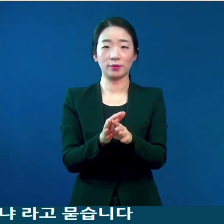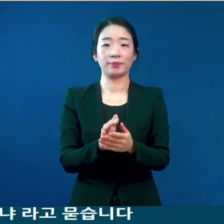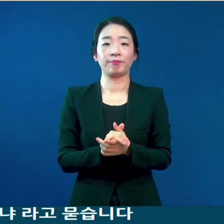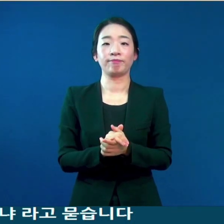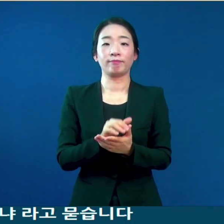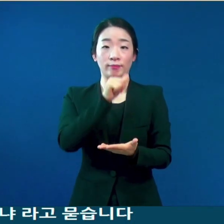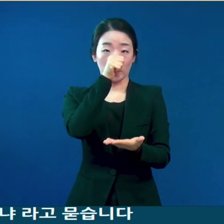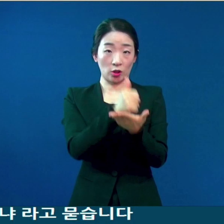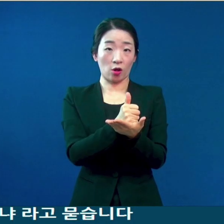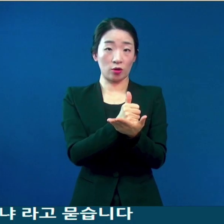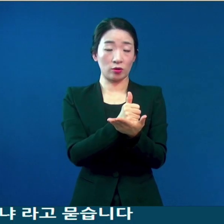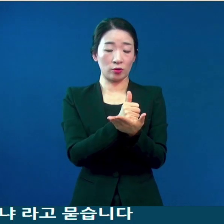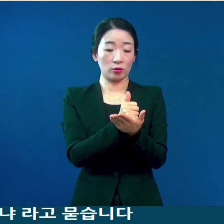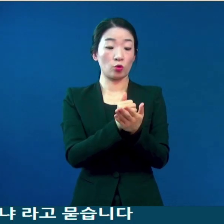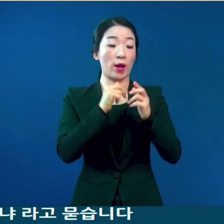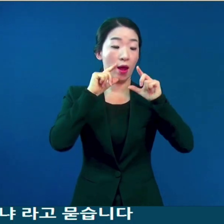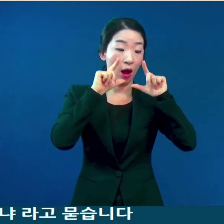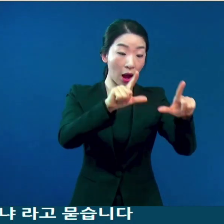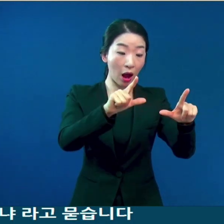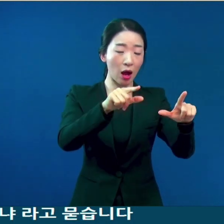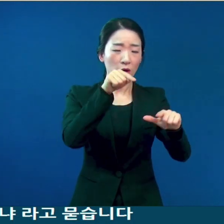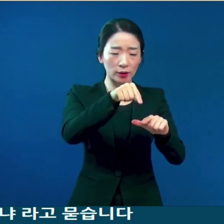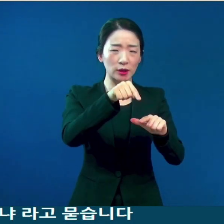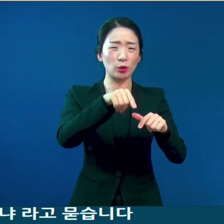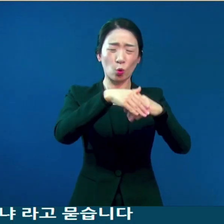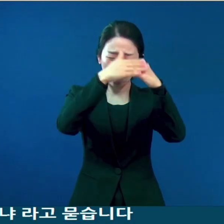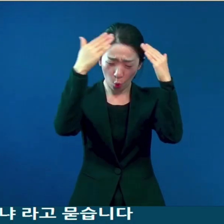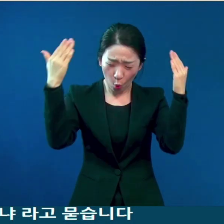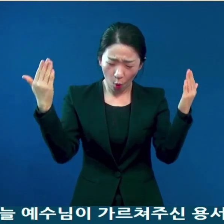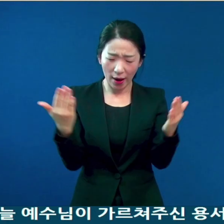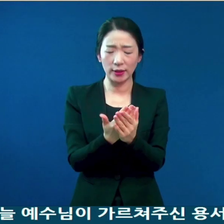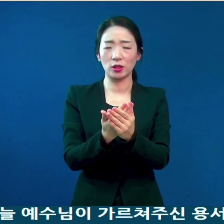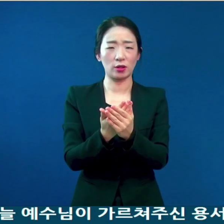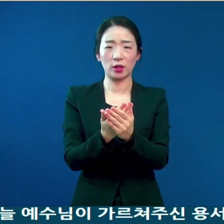정죄하는 자가 완전히 없어지는 겁니다.